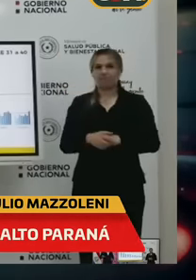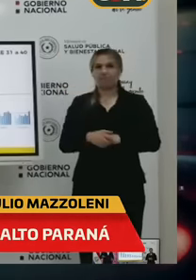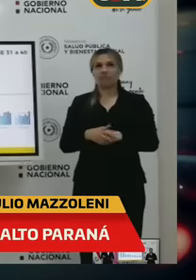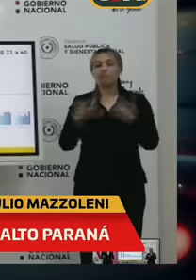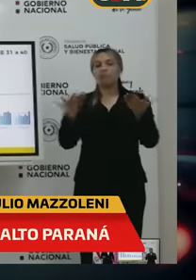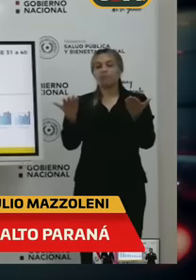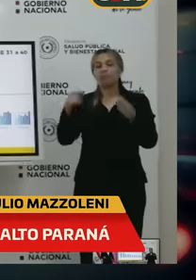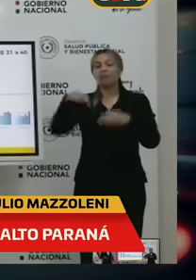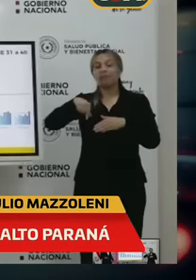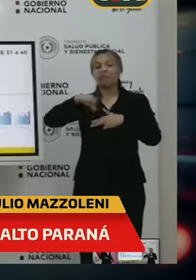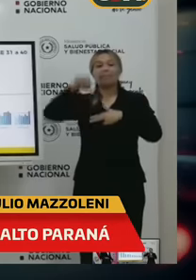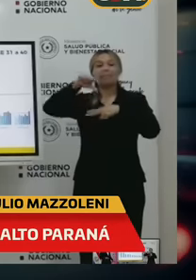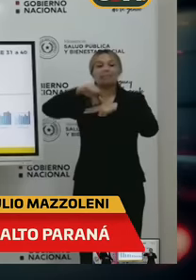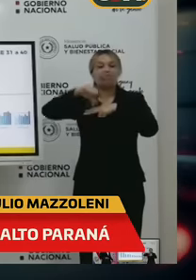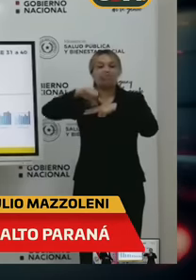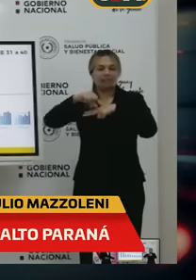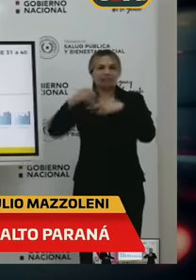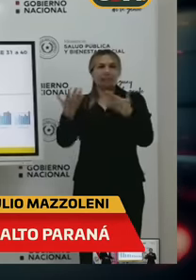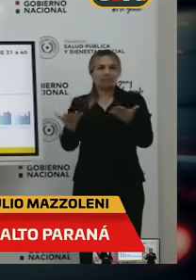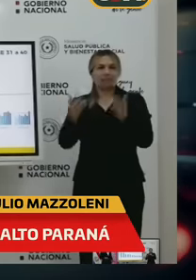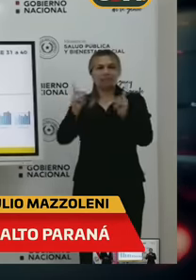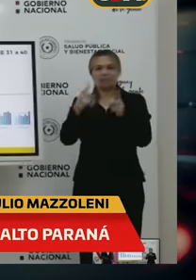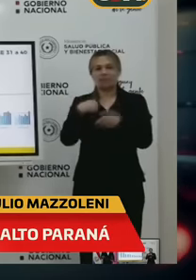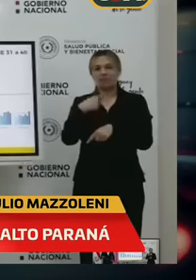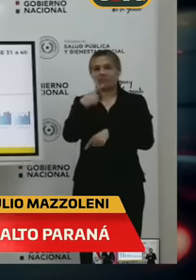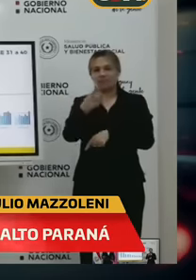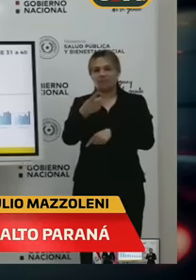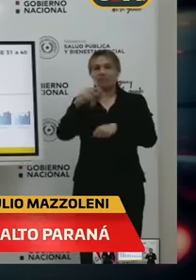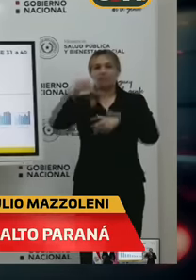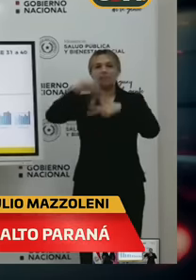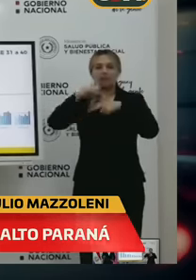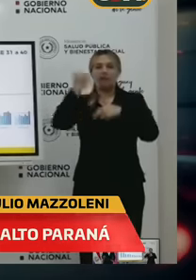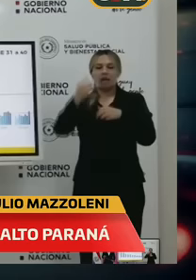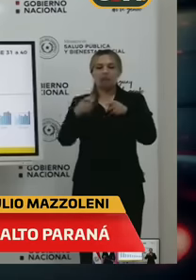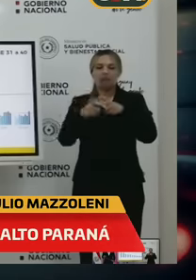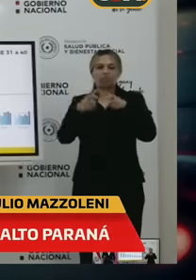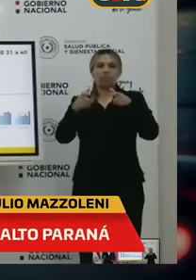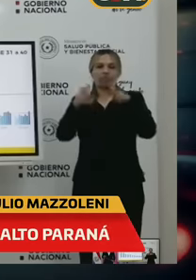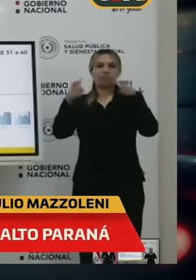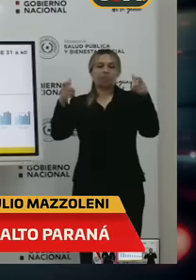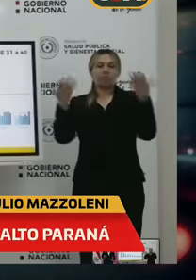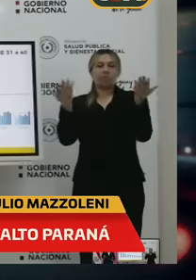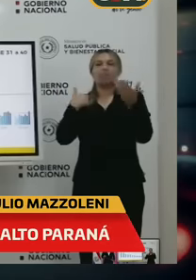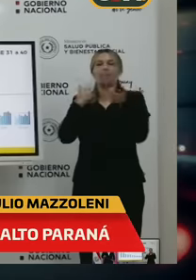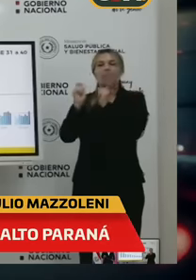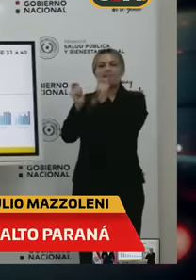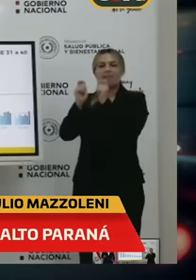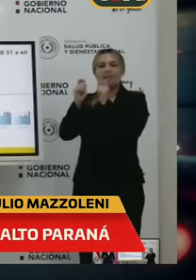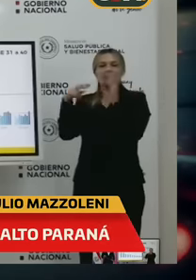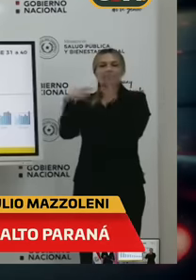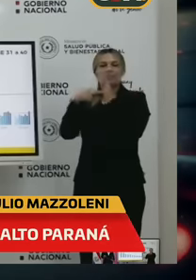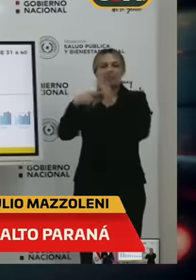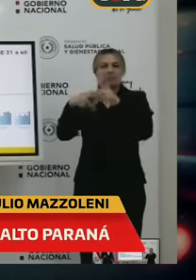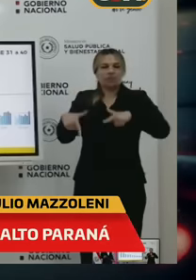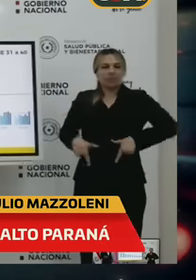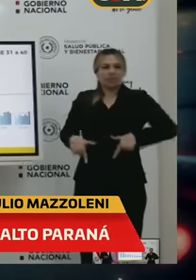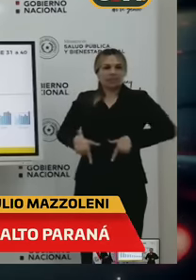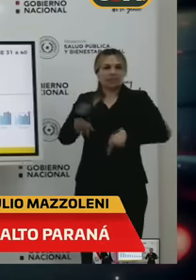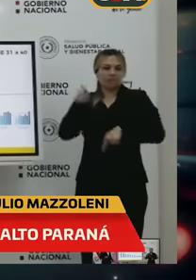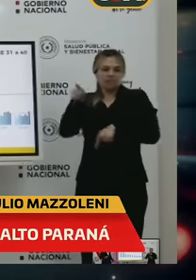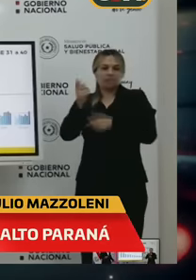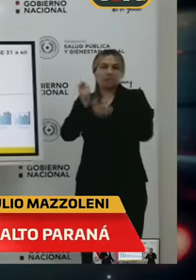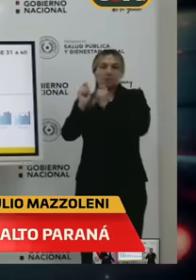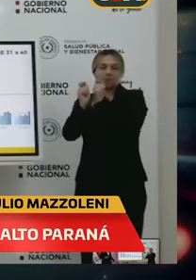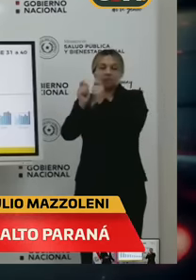en el Departamento Central, justamente he mencionado que tuvimos una reunión con el Intendente de San Lorenzo. También esperamos tener reuniones